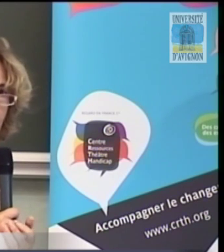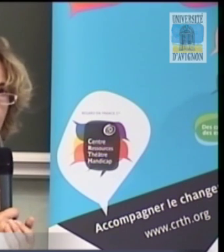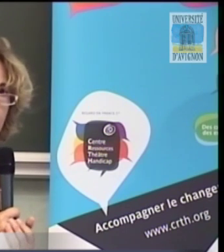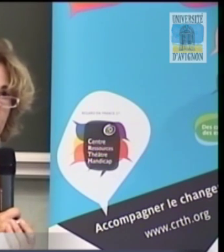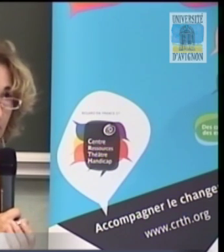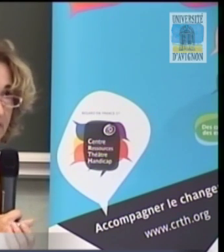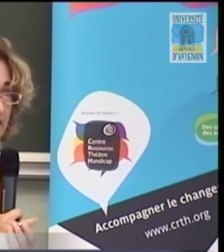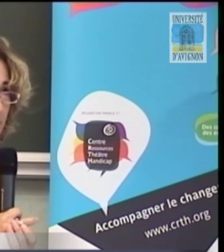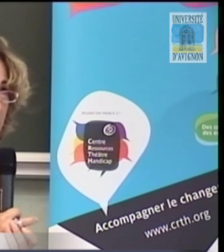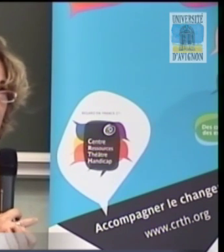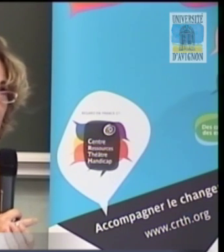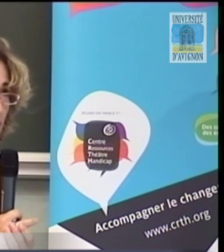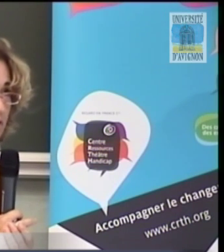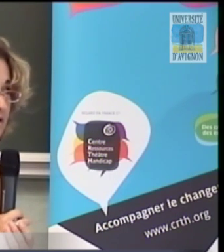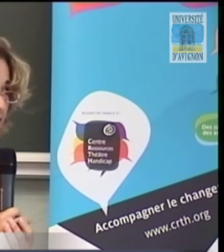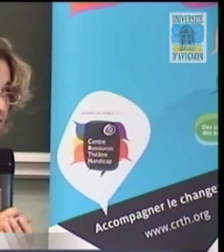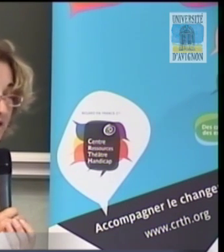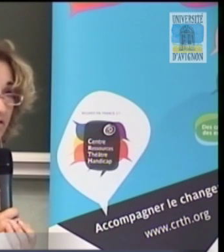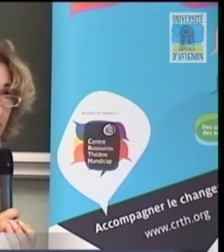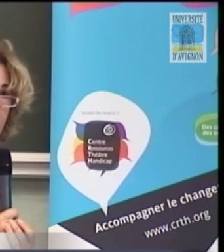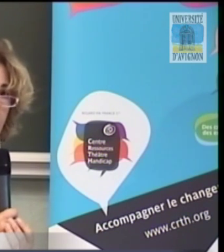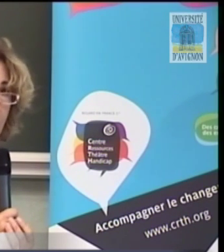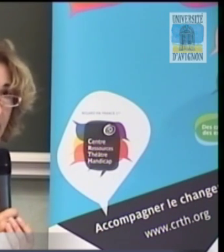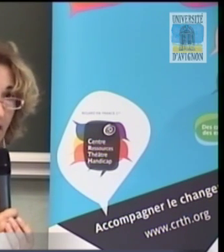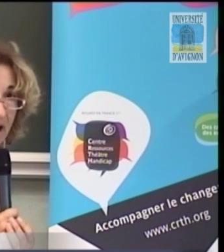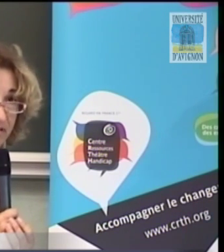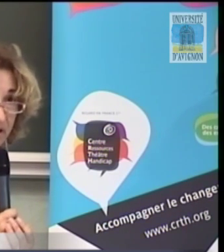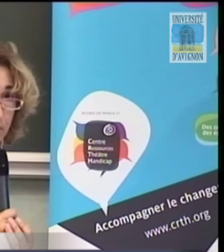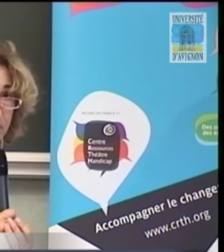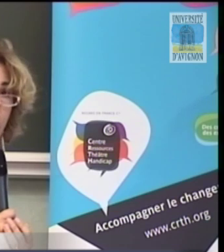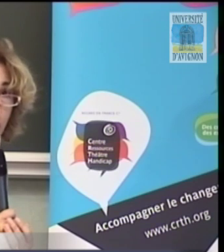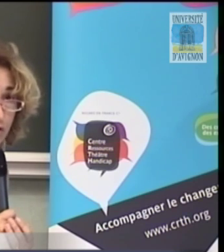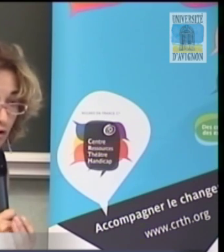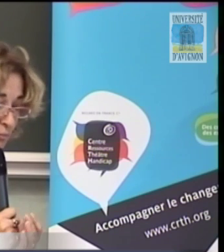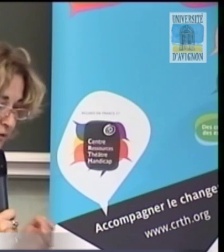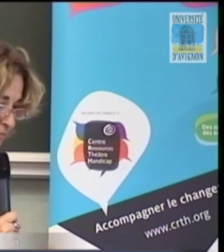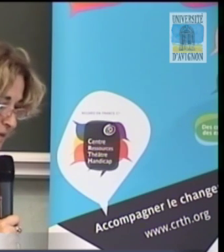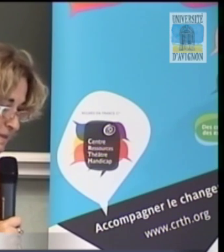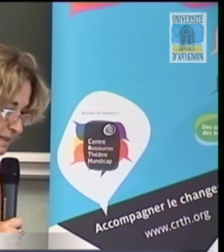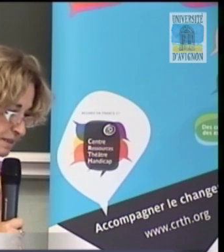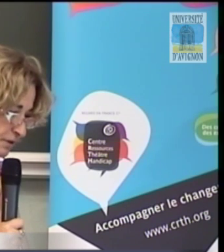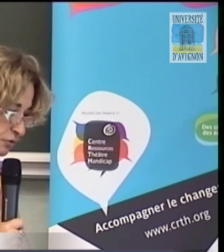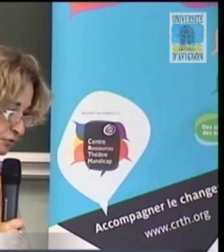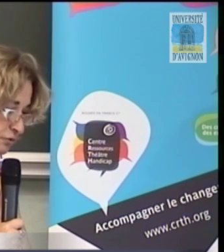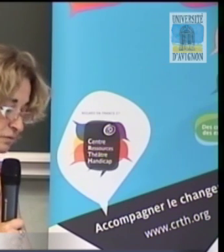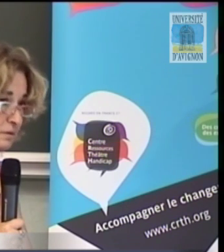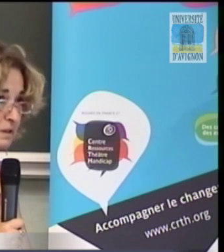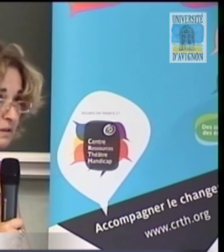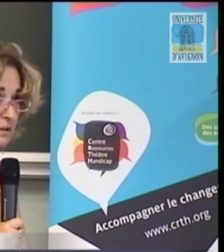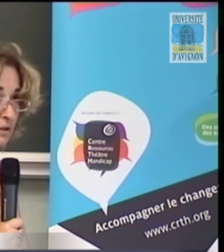comme un renoncement, mais plutôt vivre avec, vivre ensemble cette